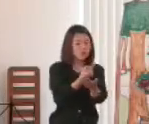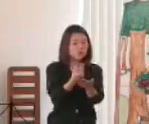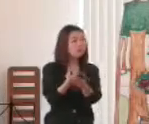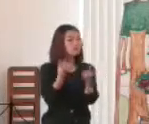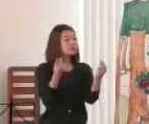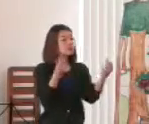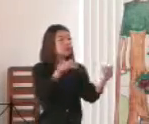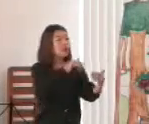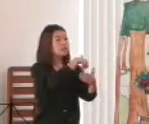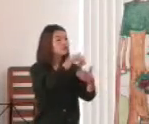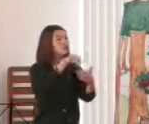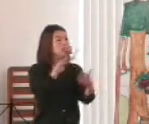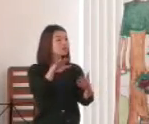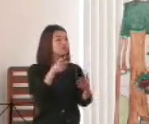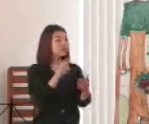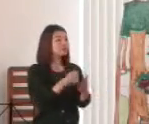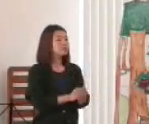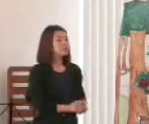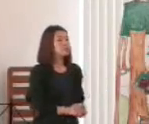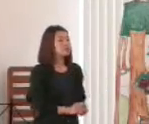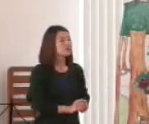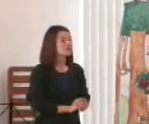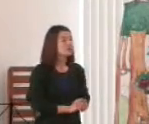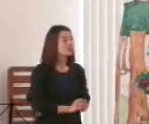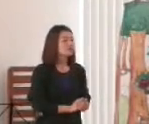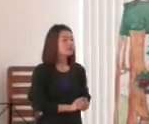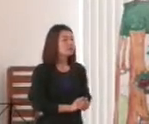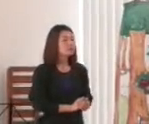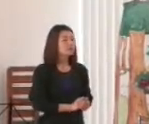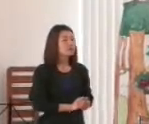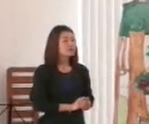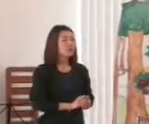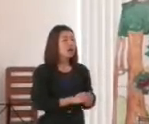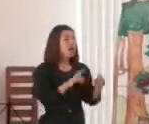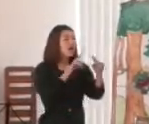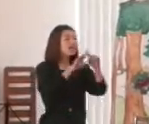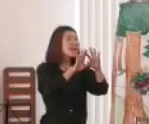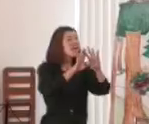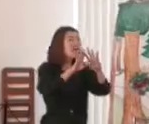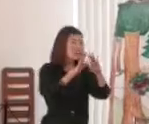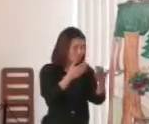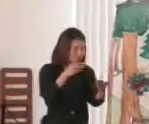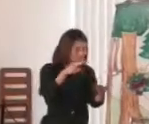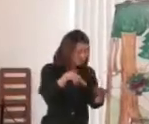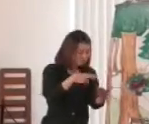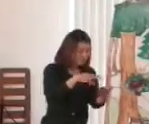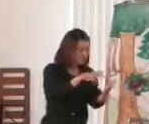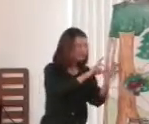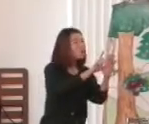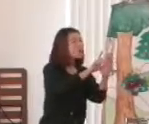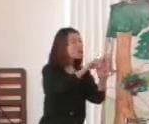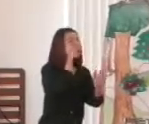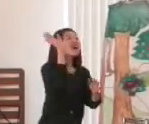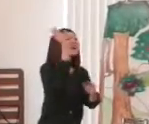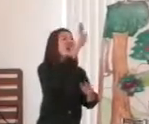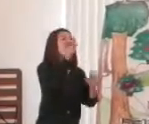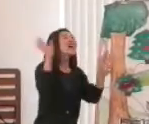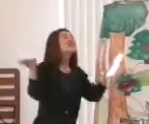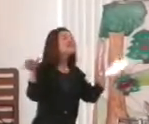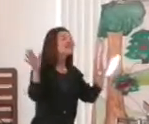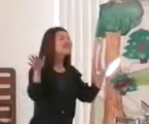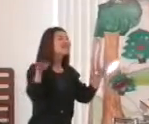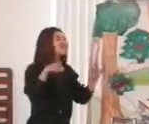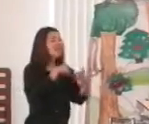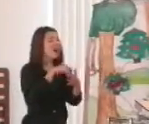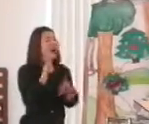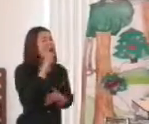天使がね、聖書にはあんまり天使出てこないんですよ。なんか天使の話がいっぱいあるように思いますけど、実